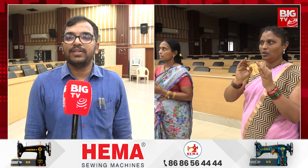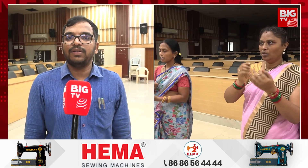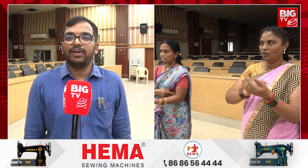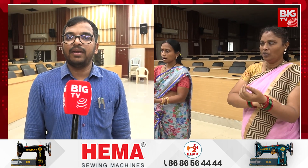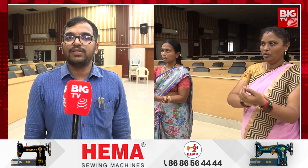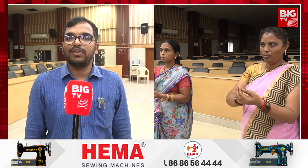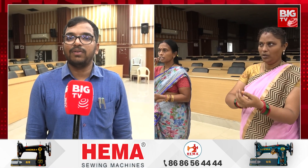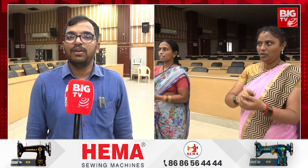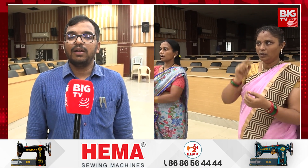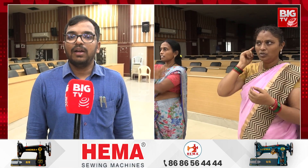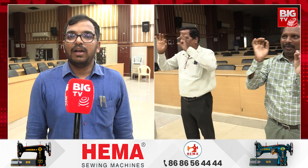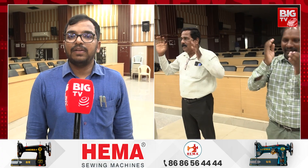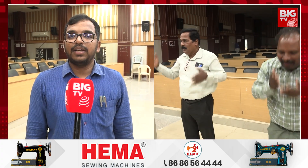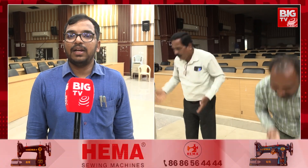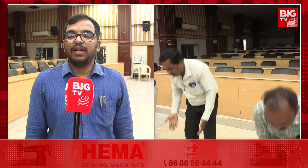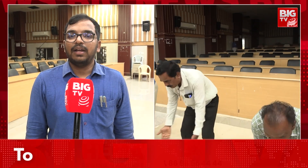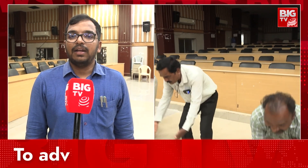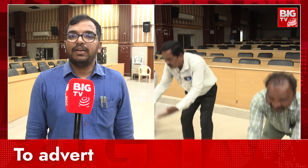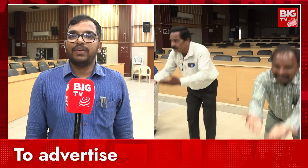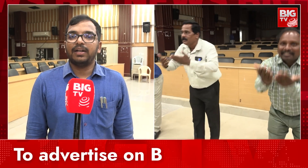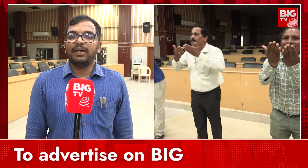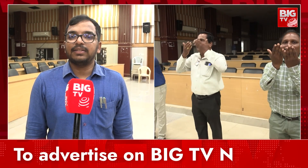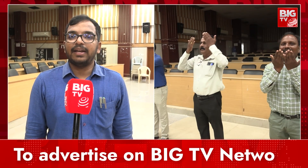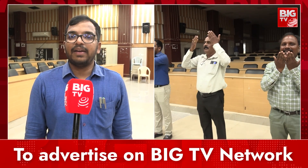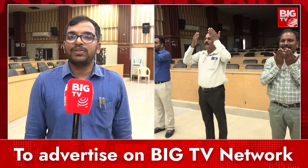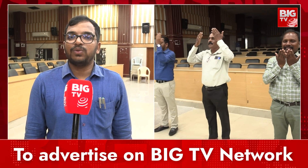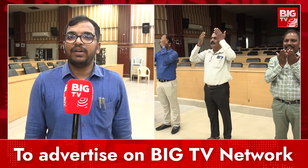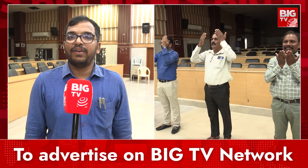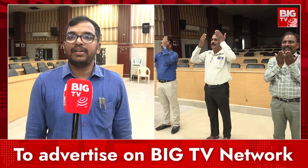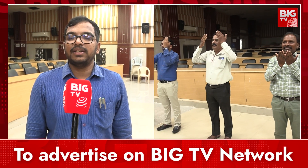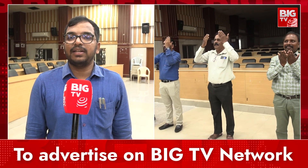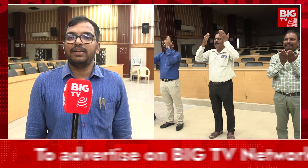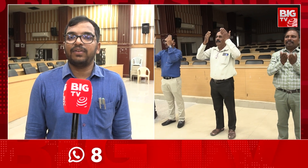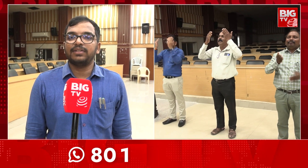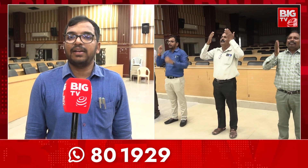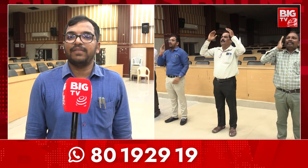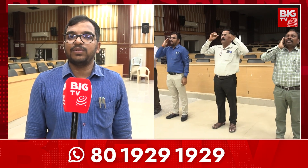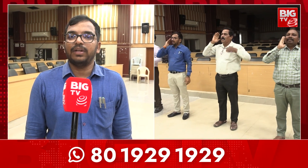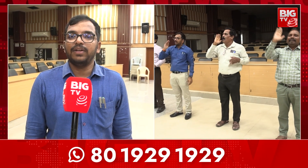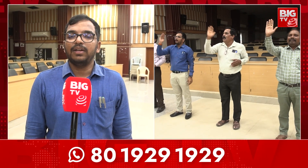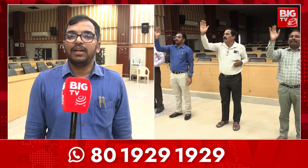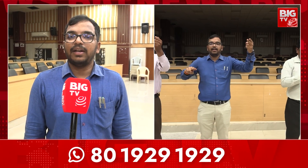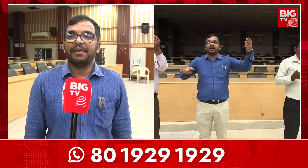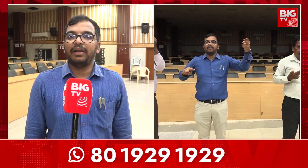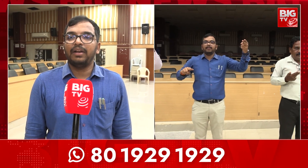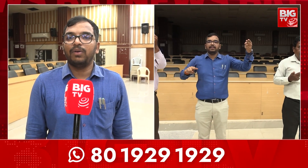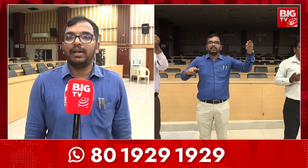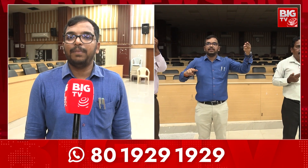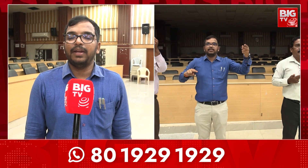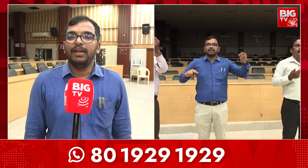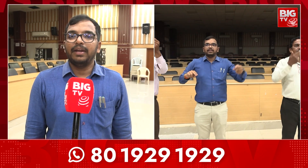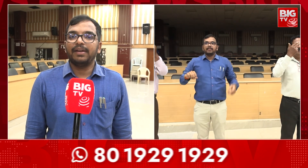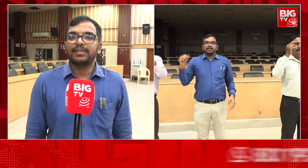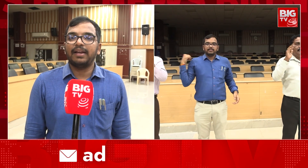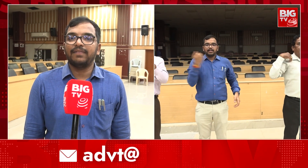డిఫరెంట్ లాంగ్వేజెస్, డిఫరెంట్ డైలెక్ట్స్ ఉన్నాయో అదేవిధంగా డిఫరెంట్గా సైన్ లాంగ్వేజెస్ కూడా డిఫరెంట్ రీజన్కి డిఫరెంట్ సైన్ లాంగ్వేజెస్ ఉండేవి. కానీ అన్నిటిని కూడా